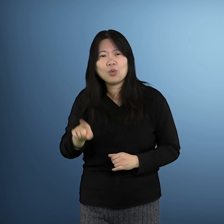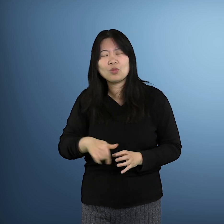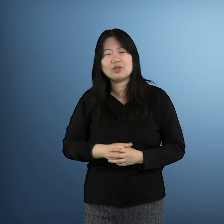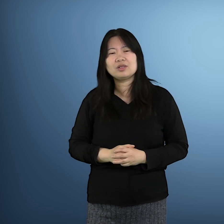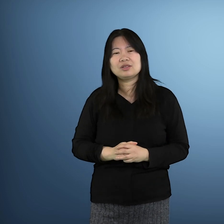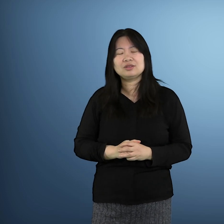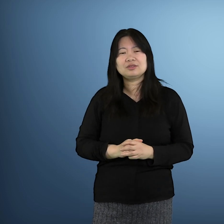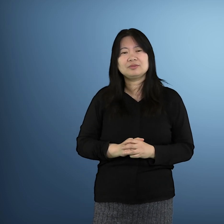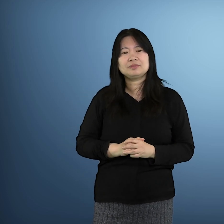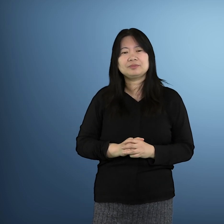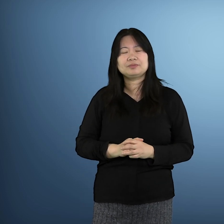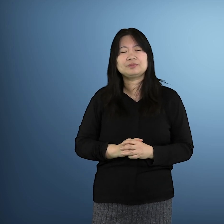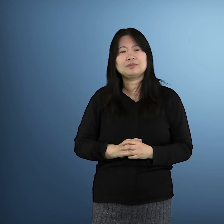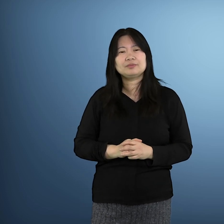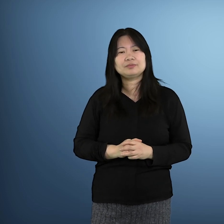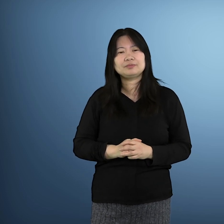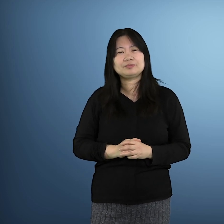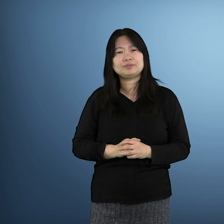싶은 걸까요?